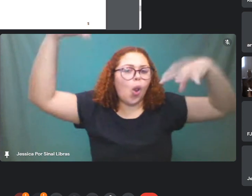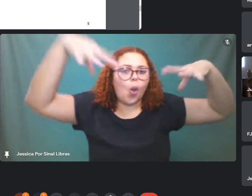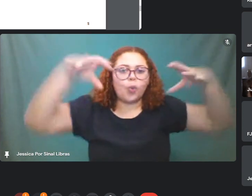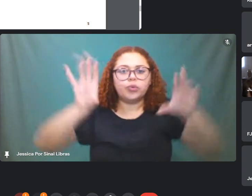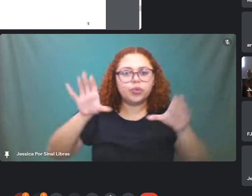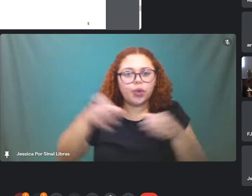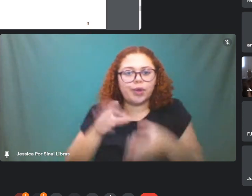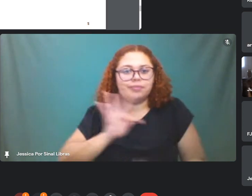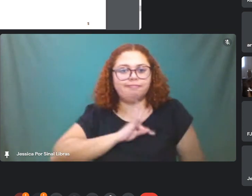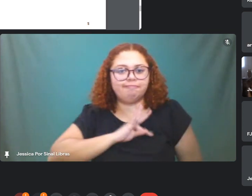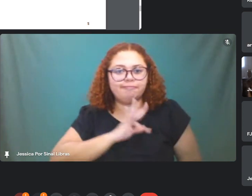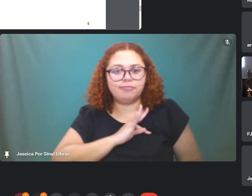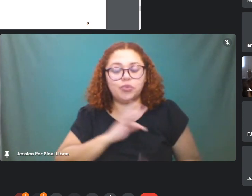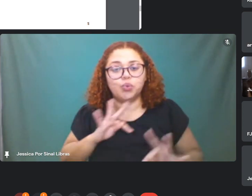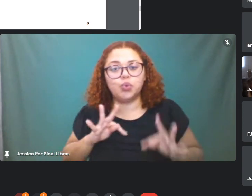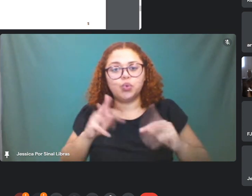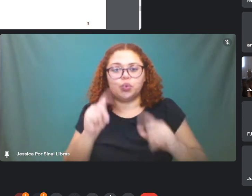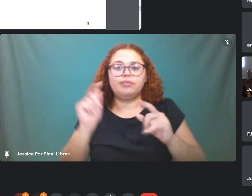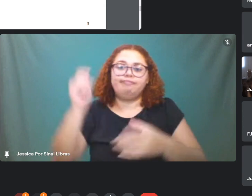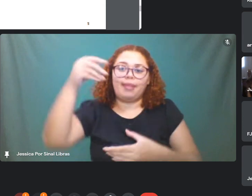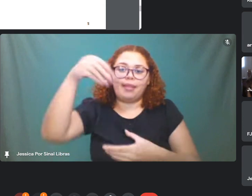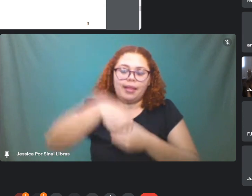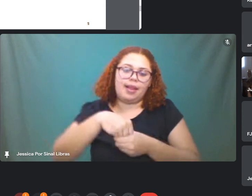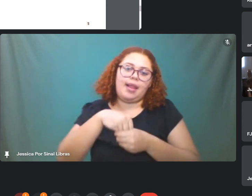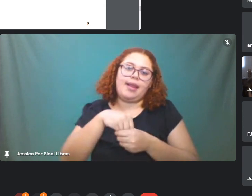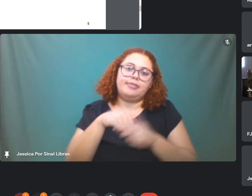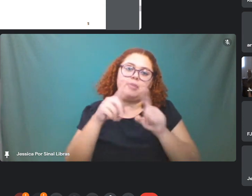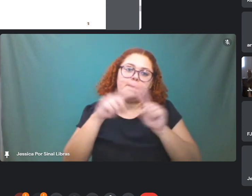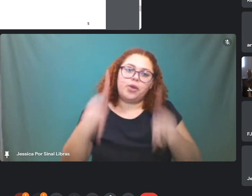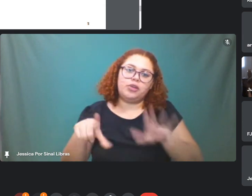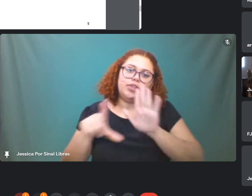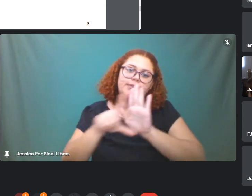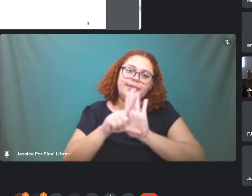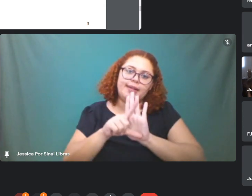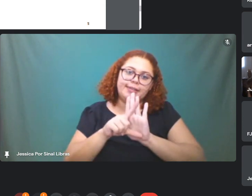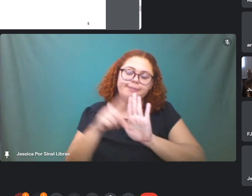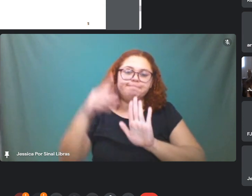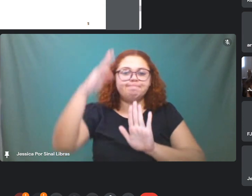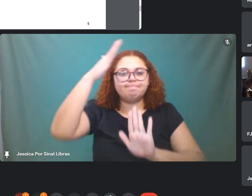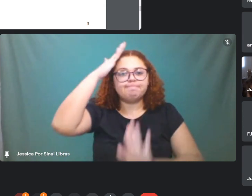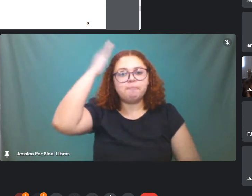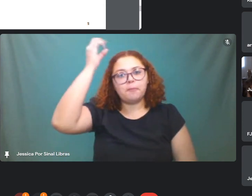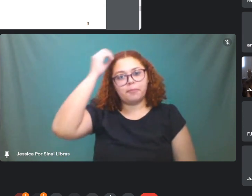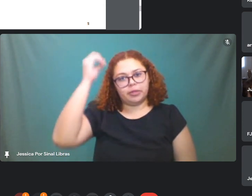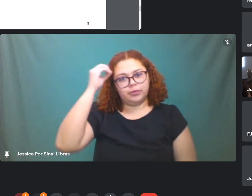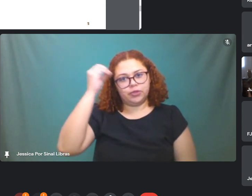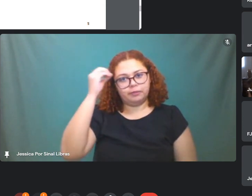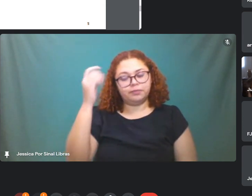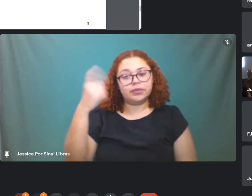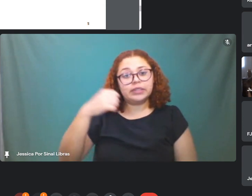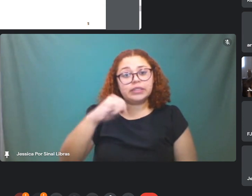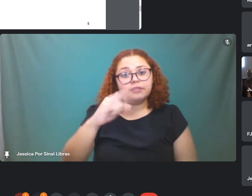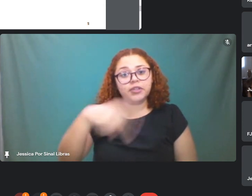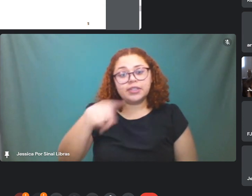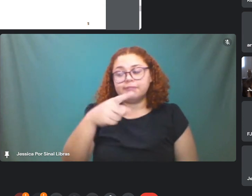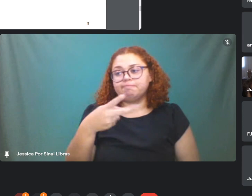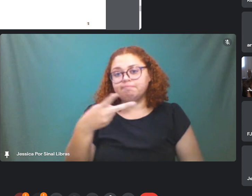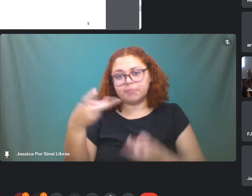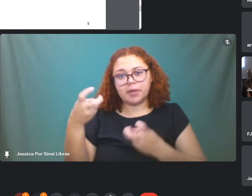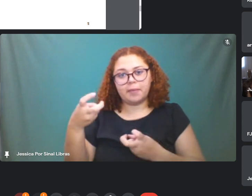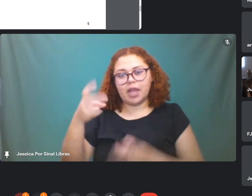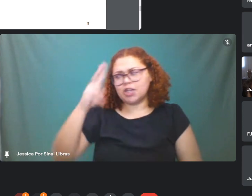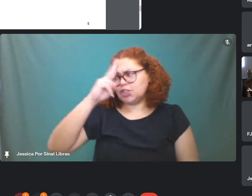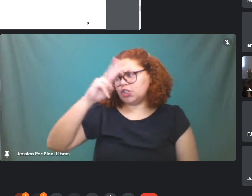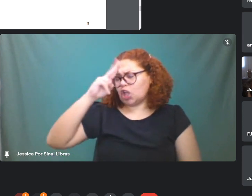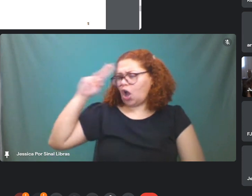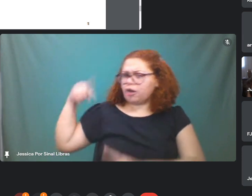fazer o projeto da Paulo Gustavo. Vocês pensarem a história audiovisual, a história em formato de filme da associação de vocês,